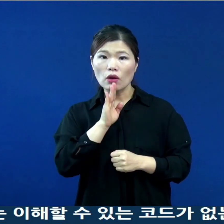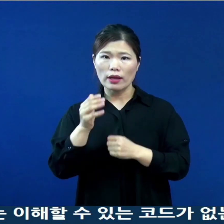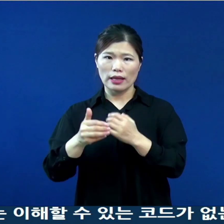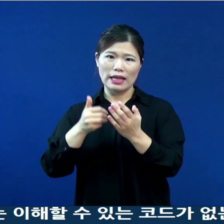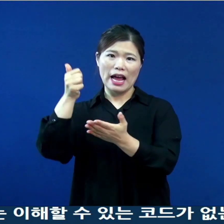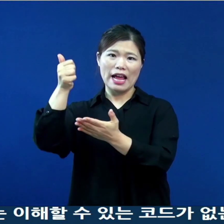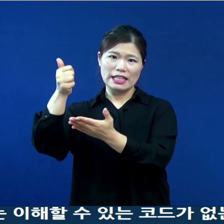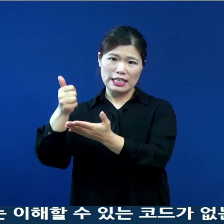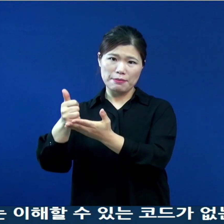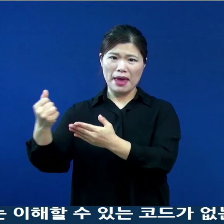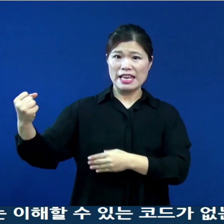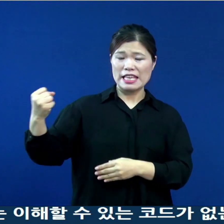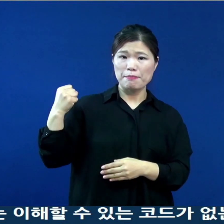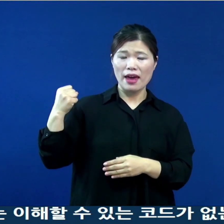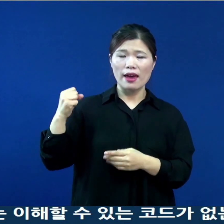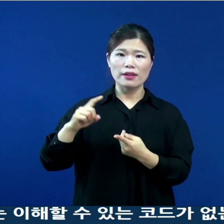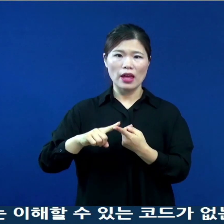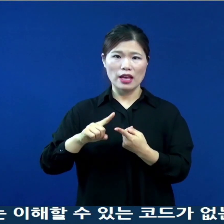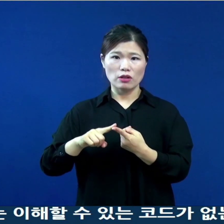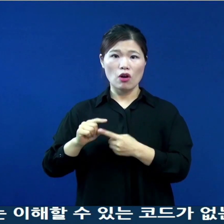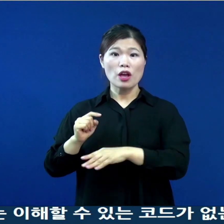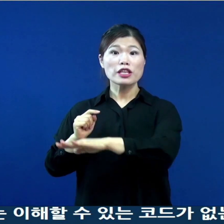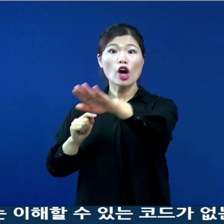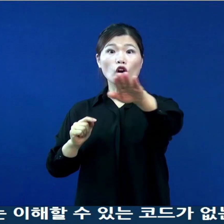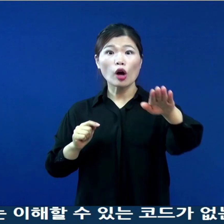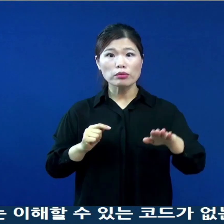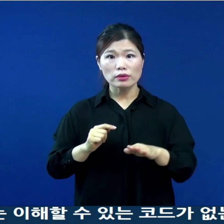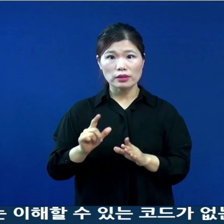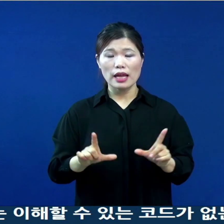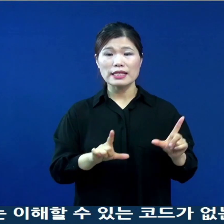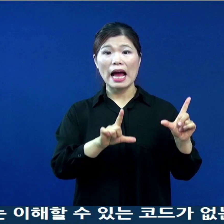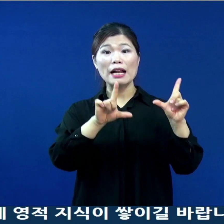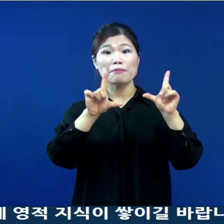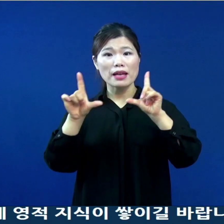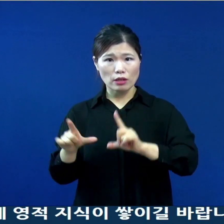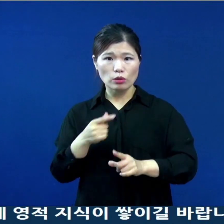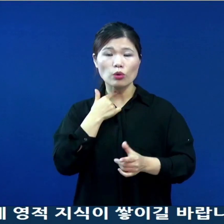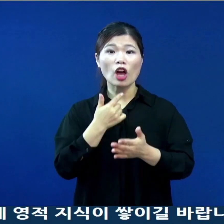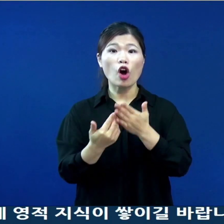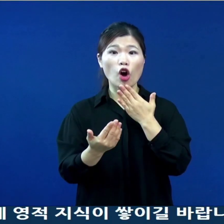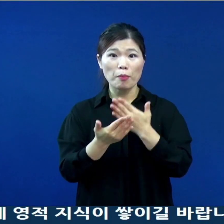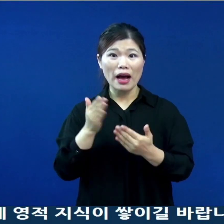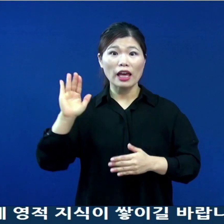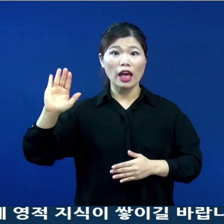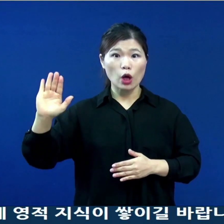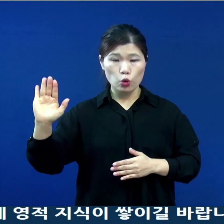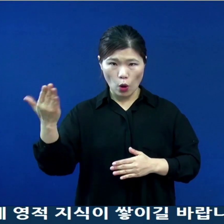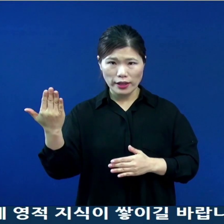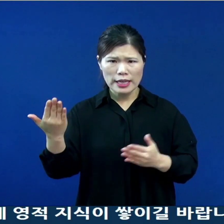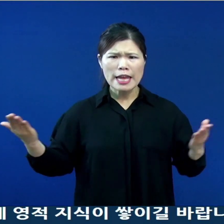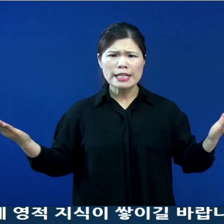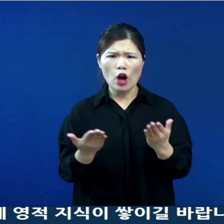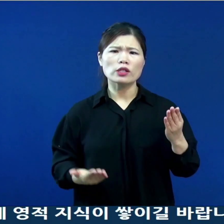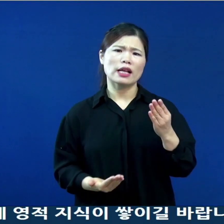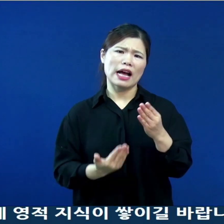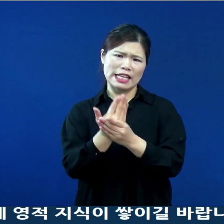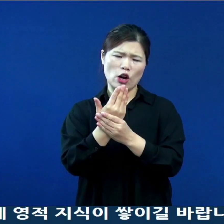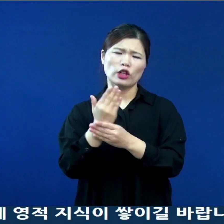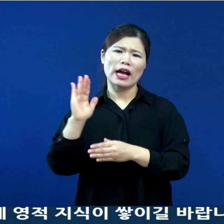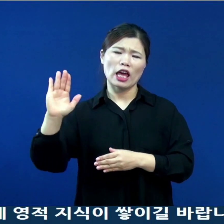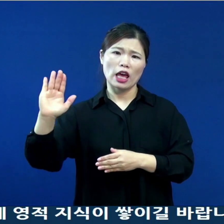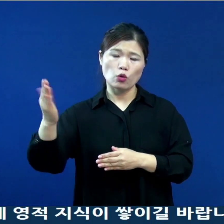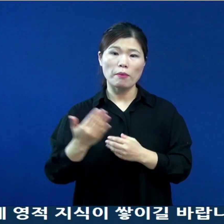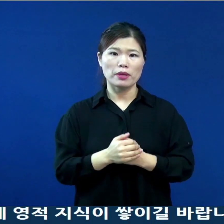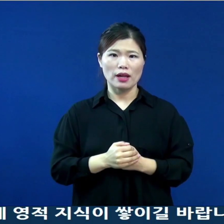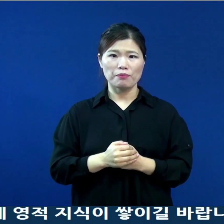힘을 우리 삶에서도 경험하는 역사가 일어나게 되리라 확신합니다. 여러분,